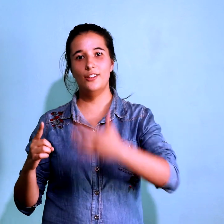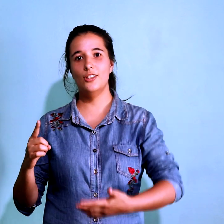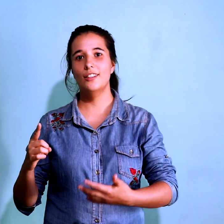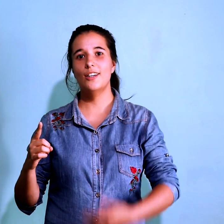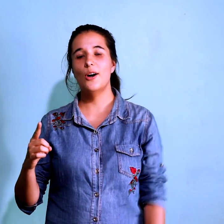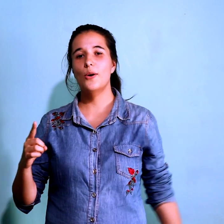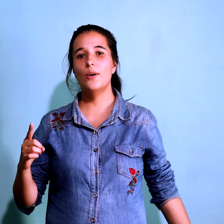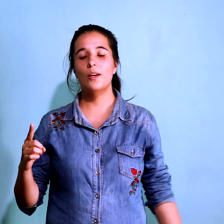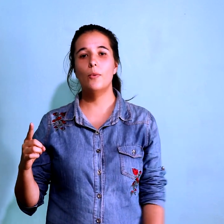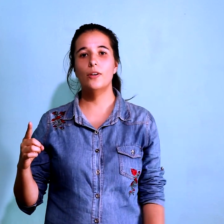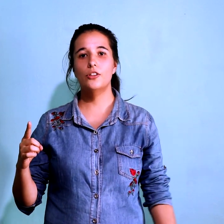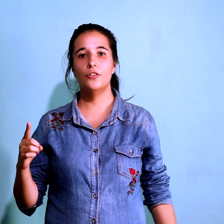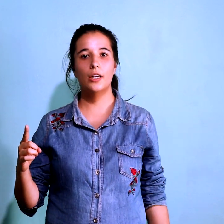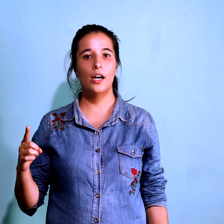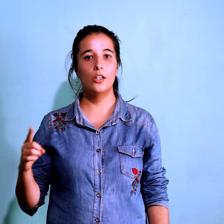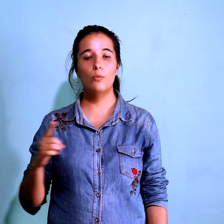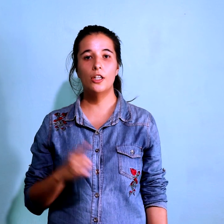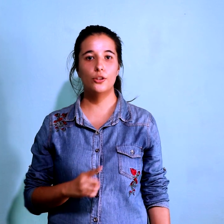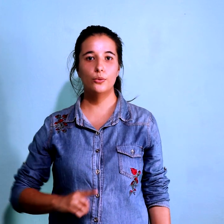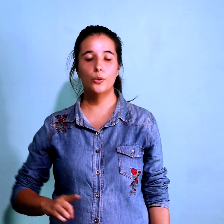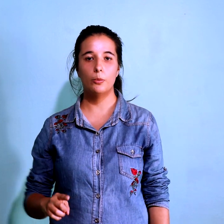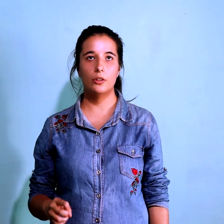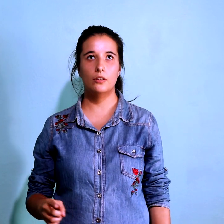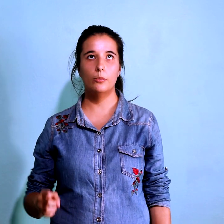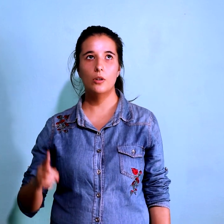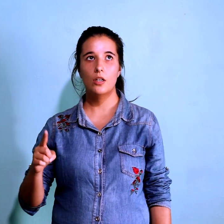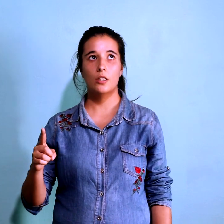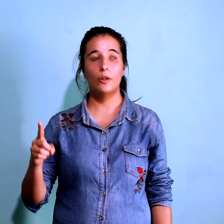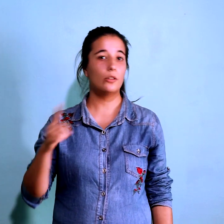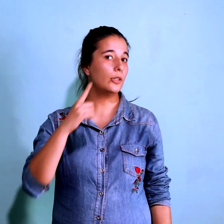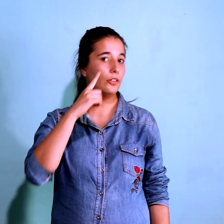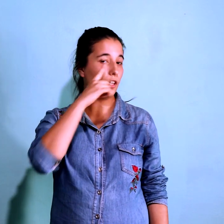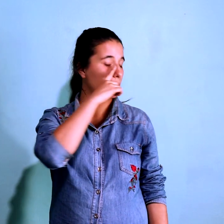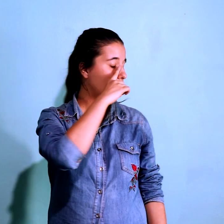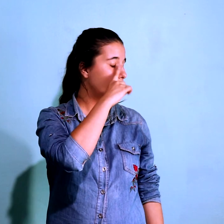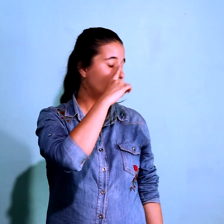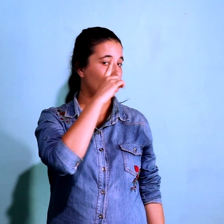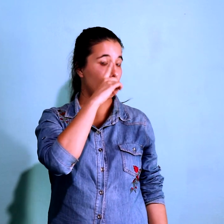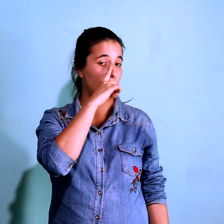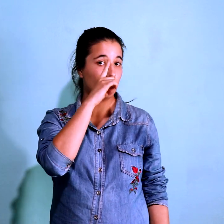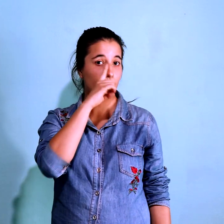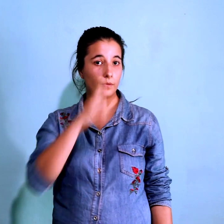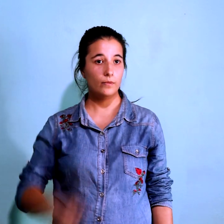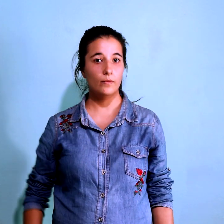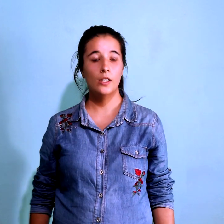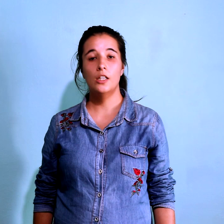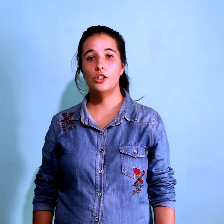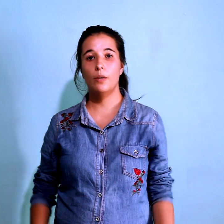frente, ou ela pode ficar em alguma região do corpo. Por exemplo, na palavra mãe vai ficar do lado do nariz. Já a